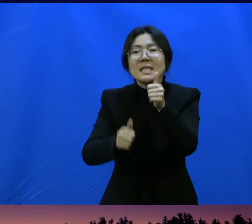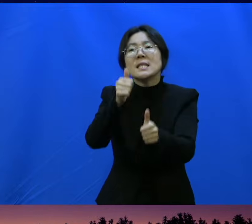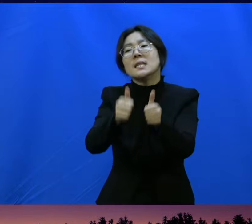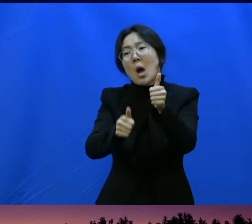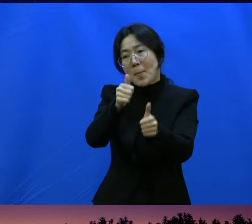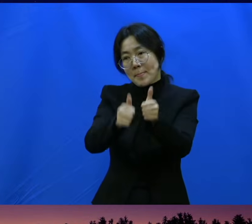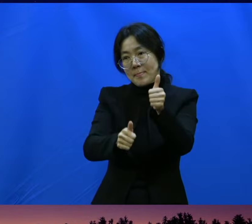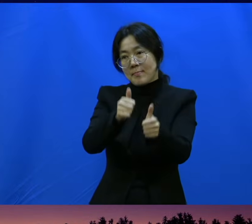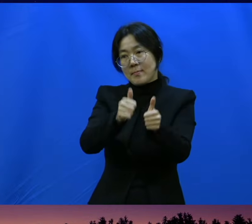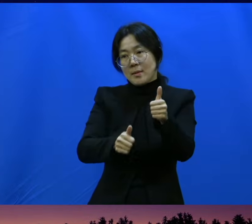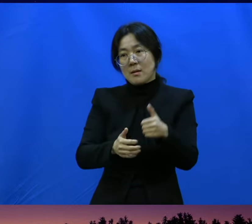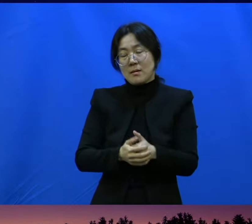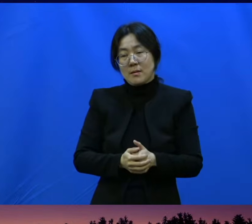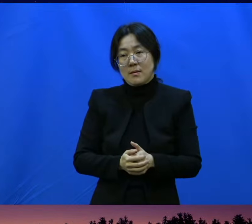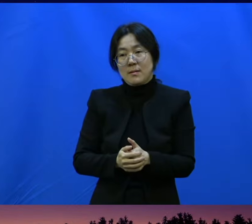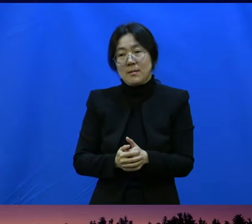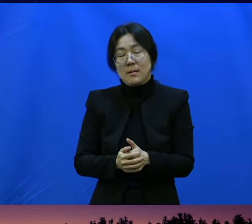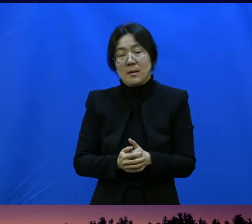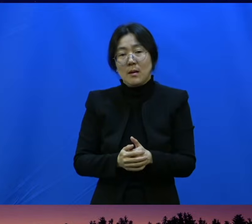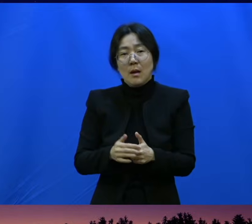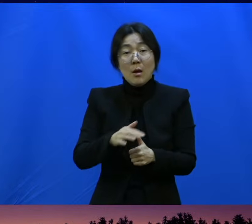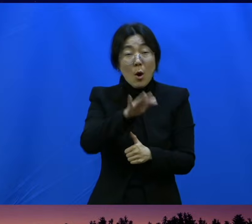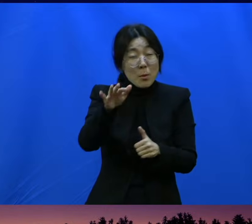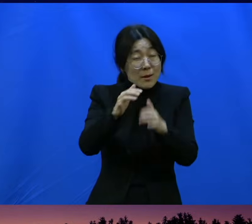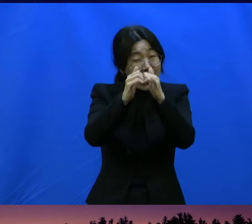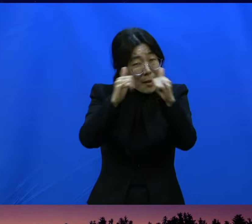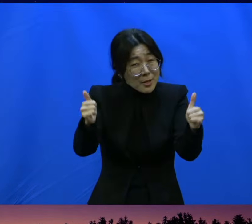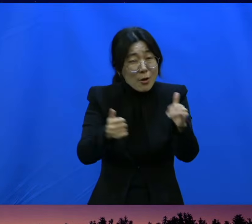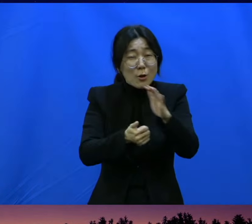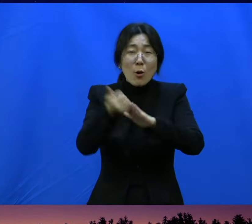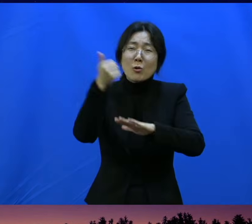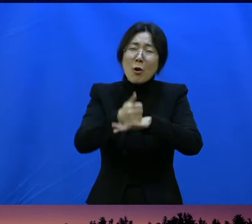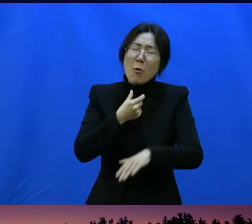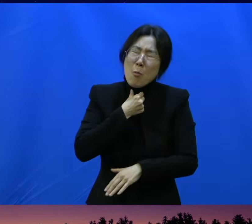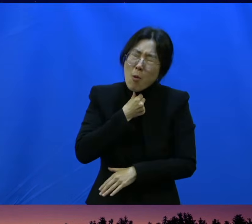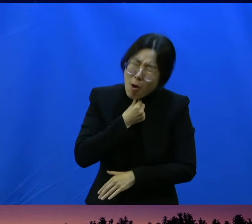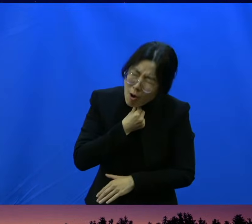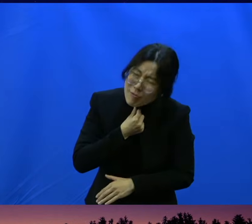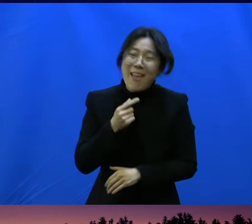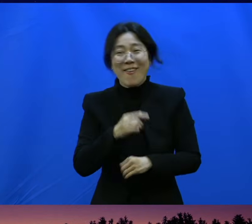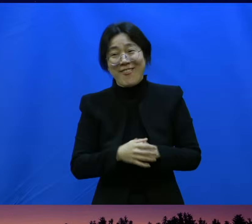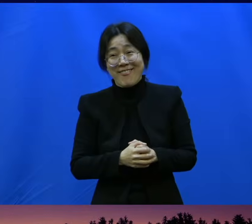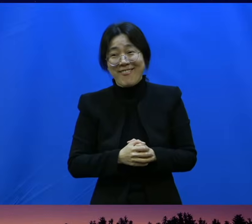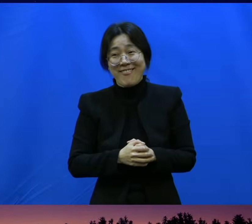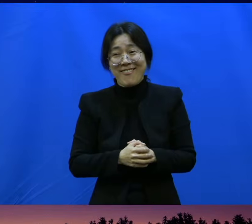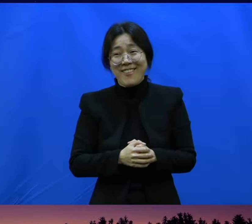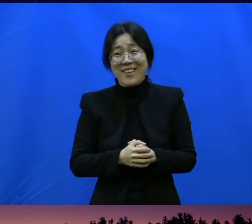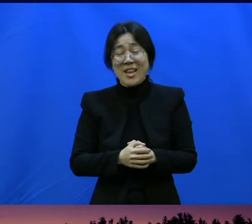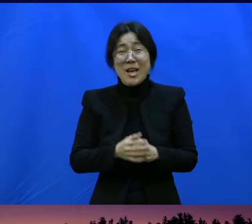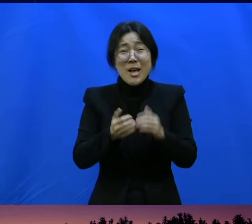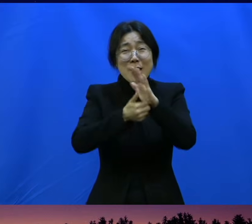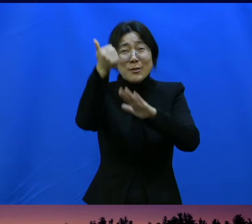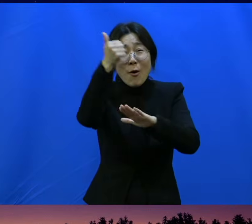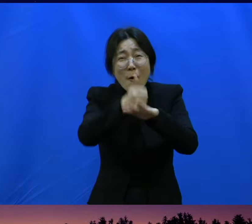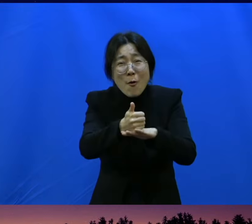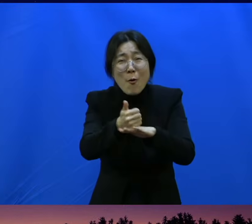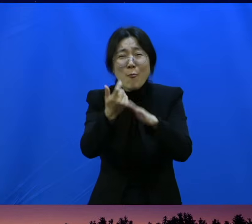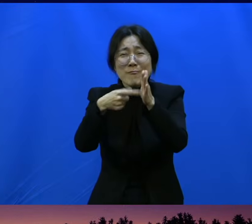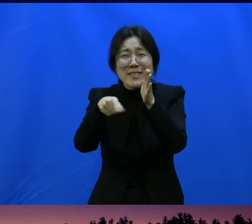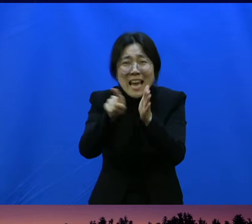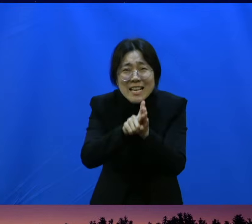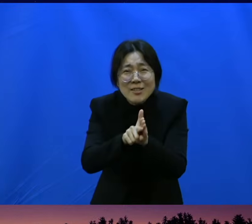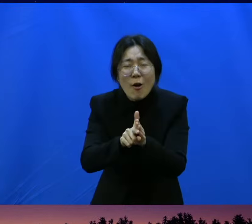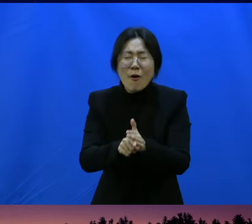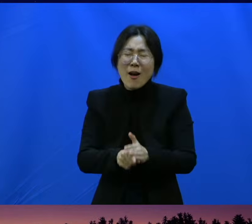사람들은 성공을 간절히 바래요. 간절히 바래요. 성공을 위해서 죽을 힘을 다해서 살아갑니다. 생각보다